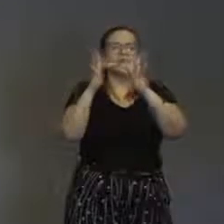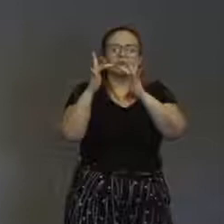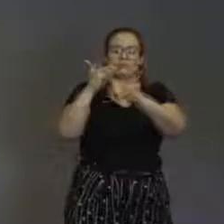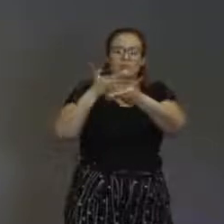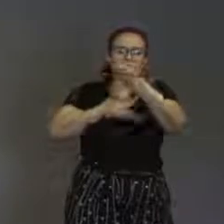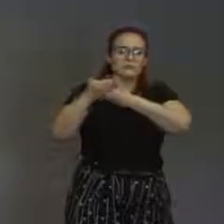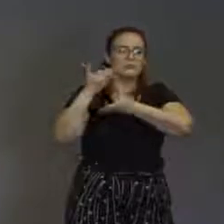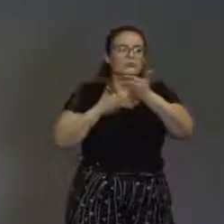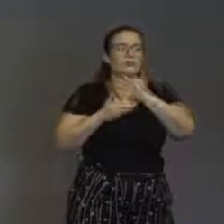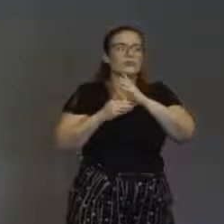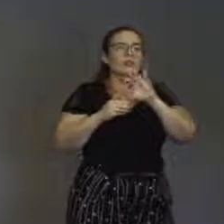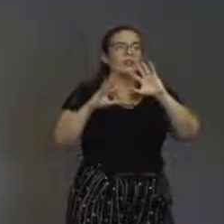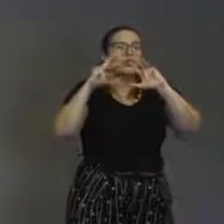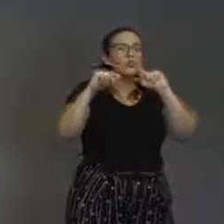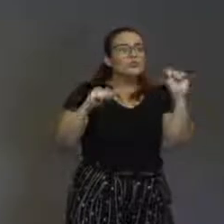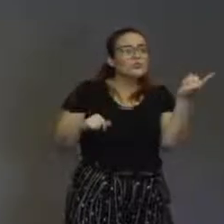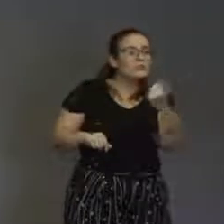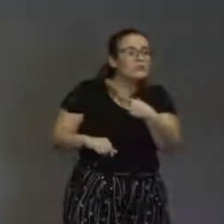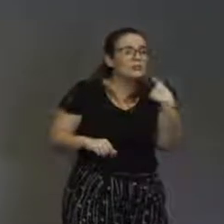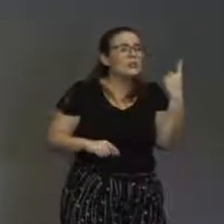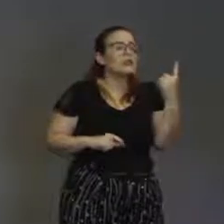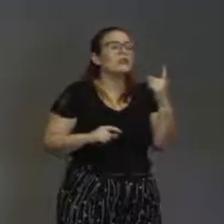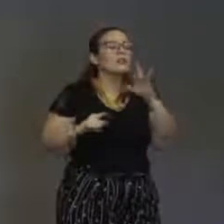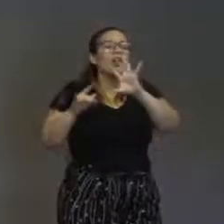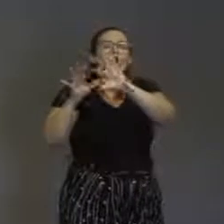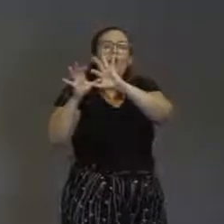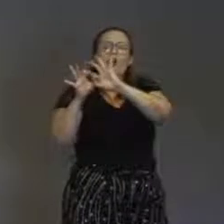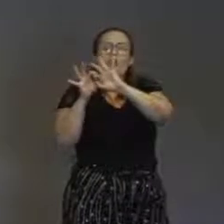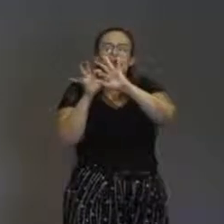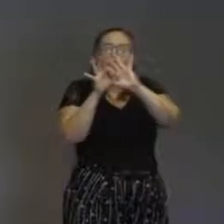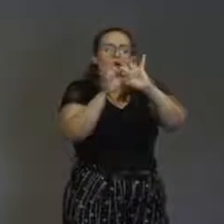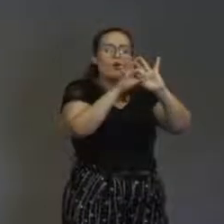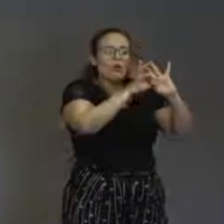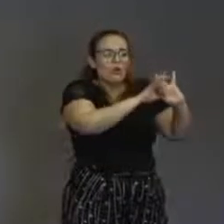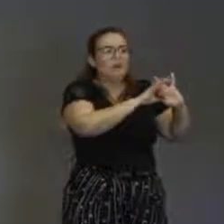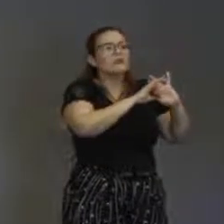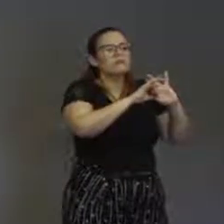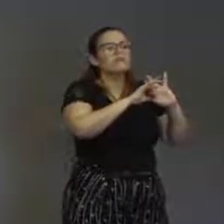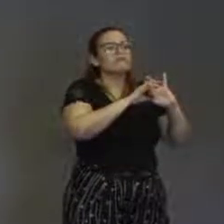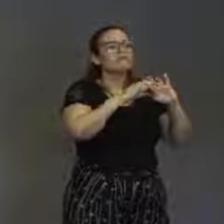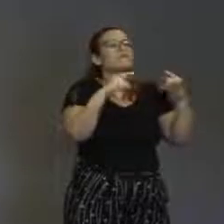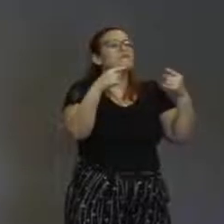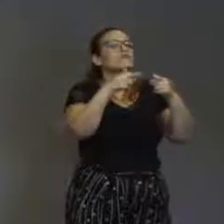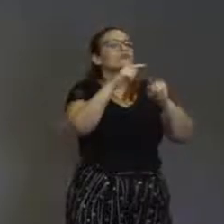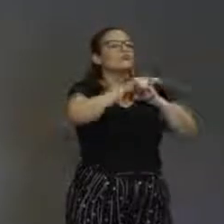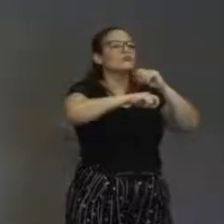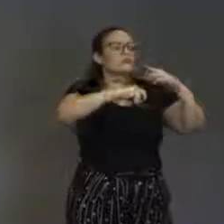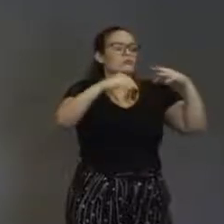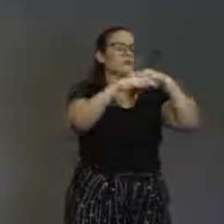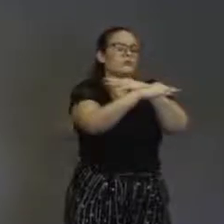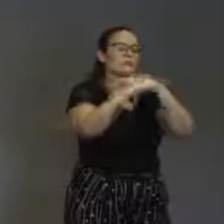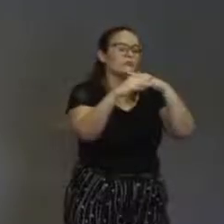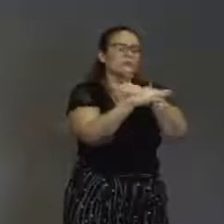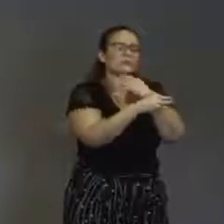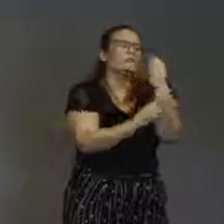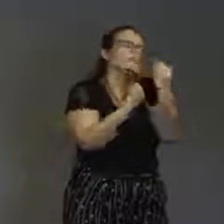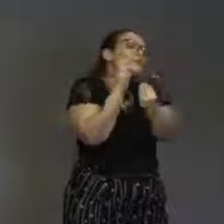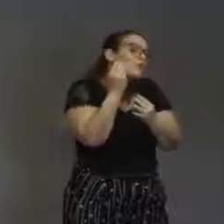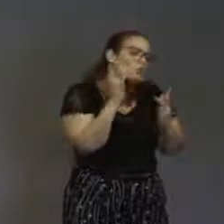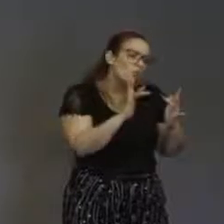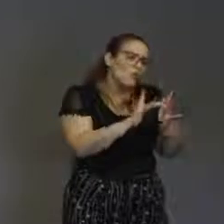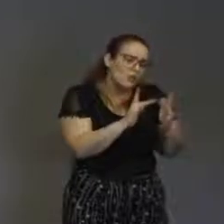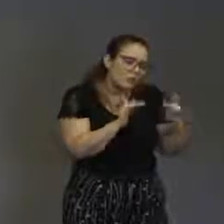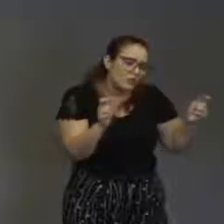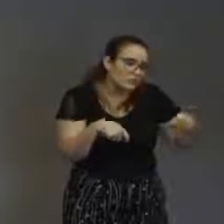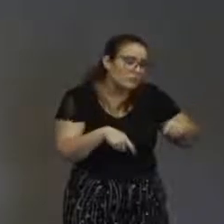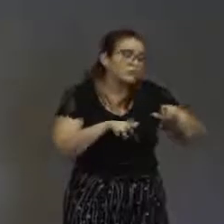gente. Vem tudo isso a respeito a conexões, que eu acho que tem muito a ver justamente com a questão de mobilidade, né? Como é que a gente entra em contato? Mas